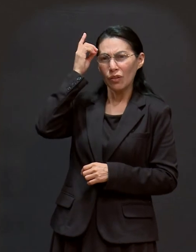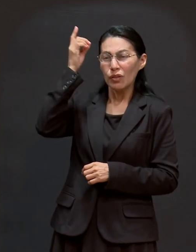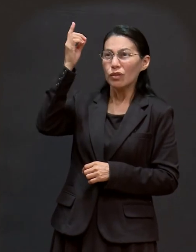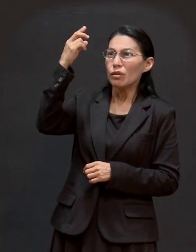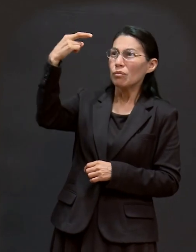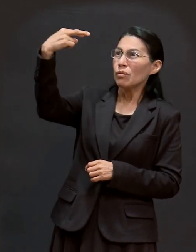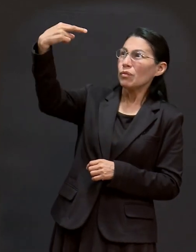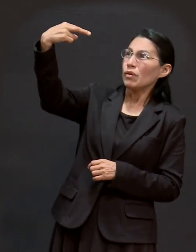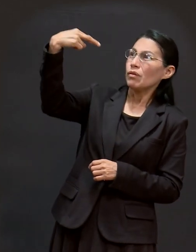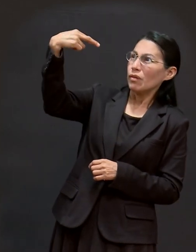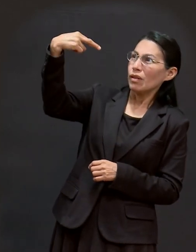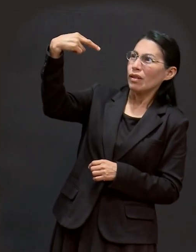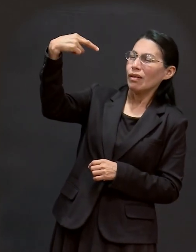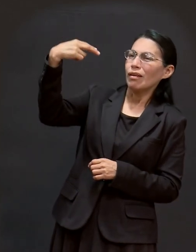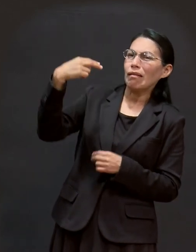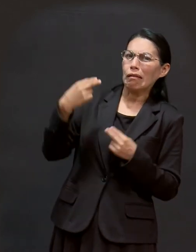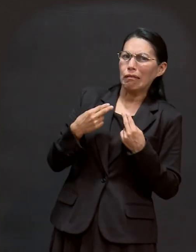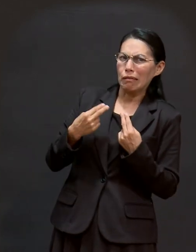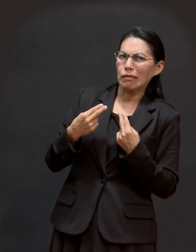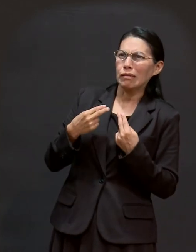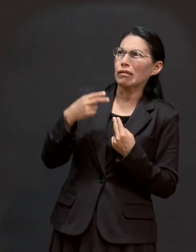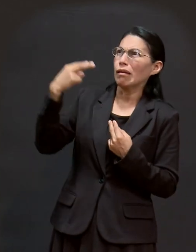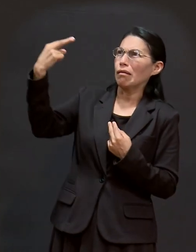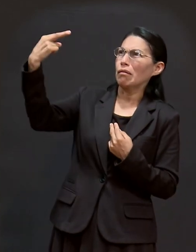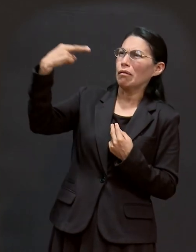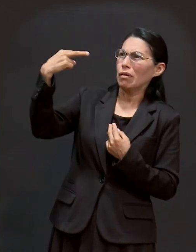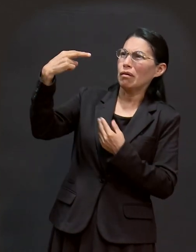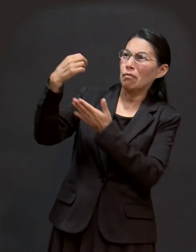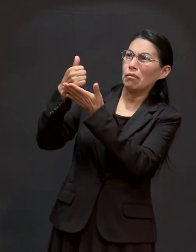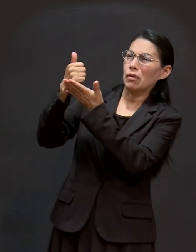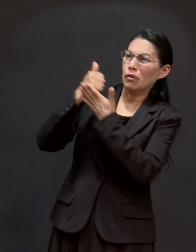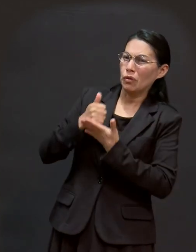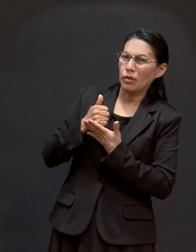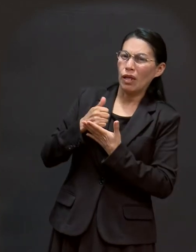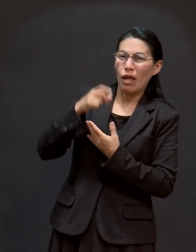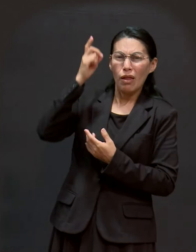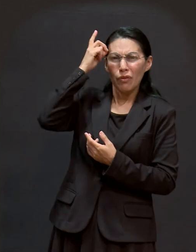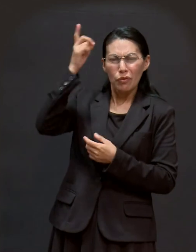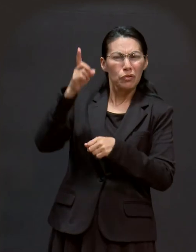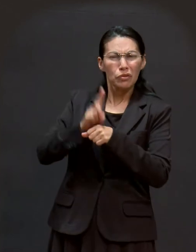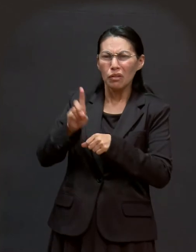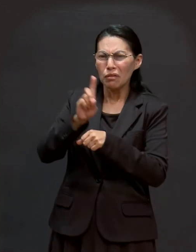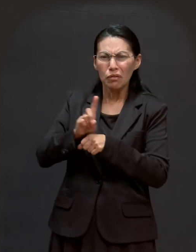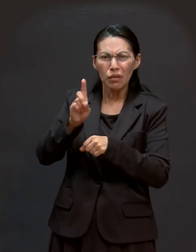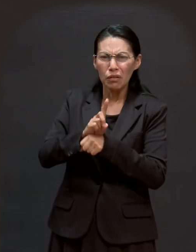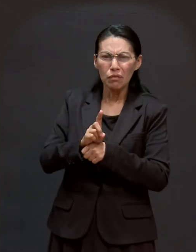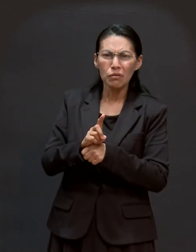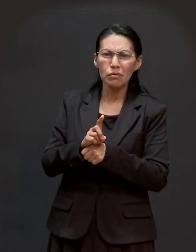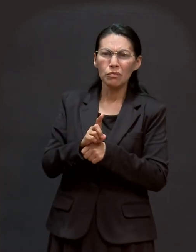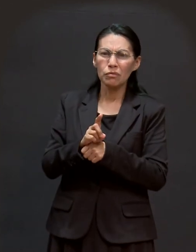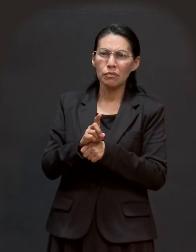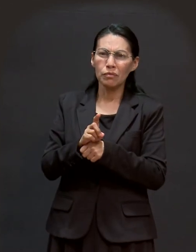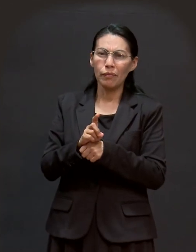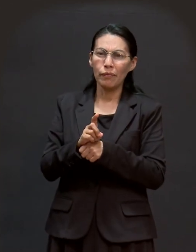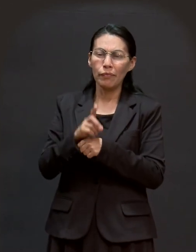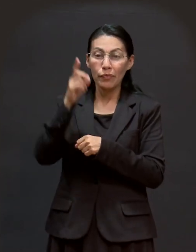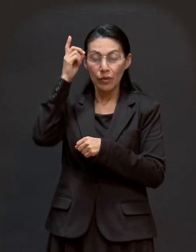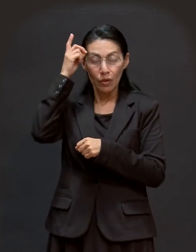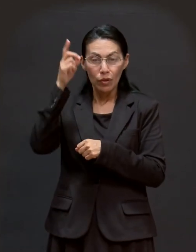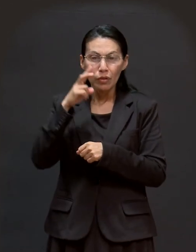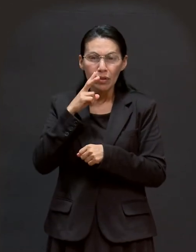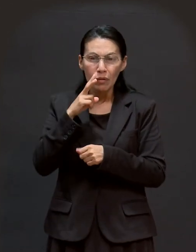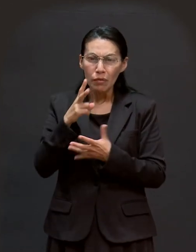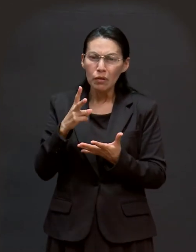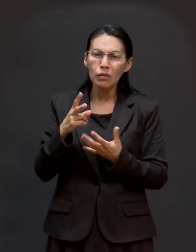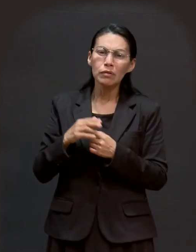hacia ti en tu necesidad y es un dios presente es un dios de la vida diaria no